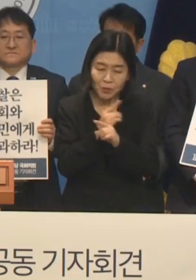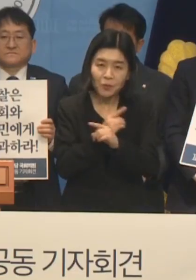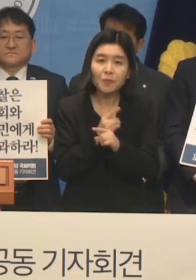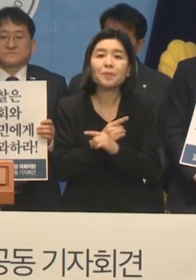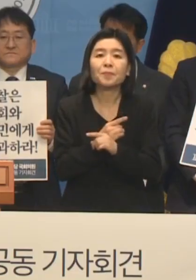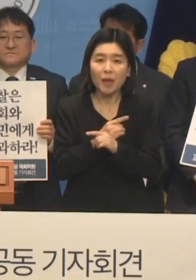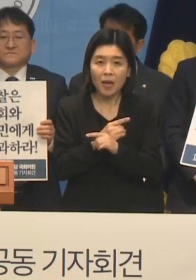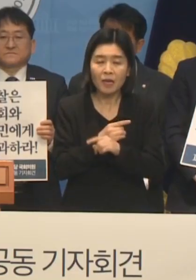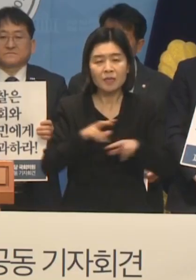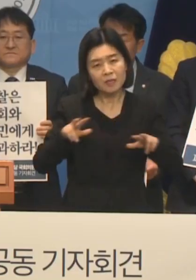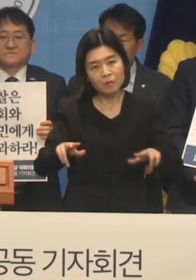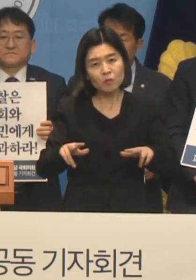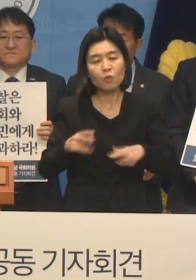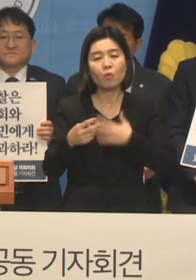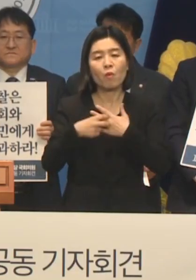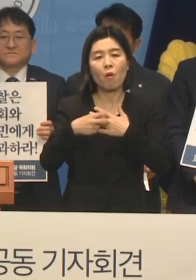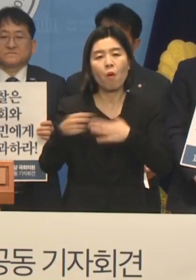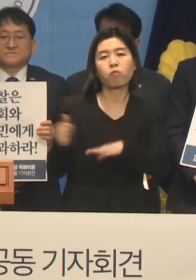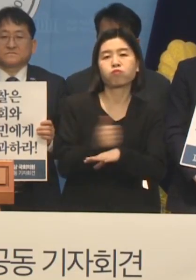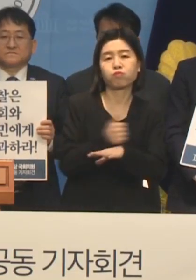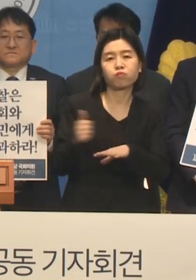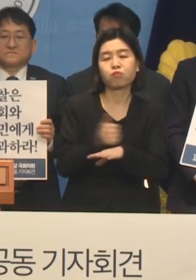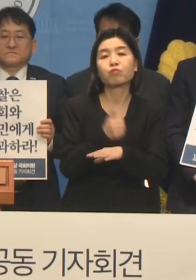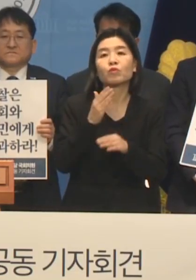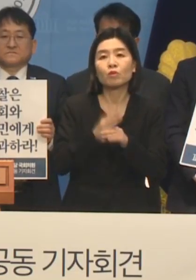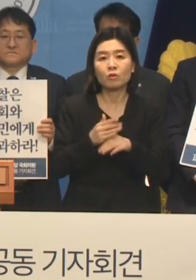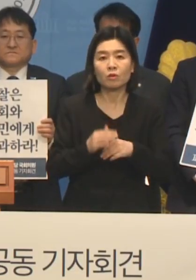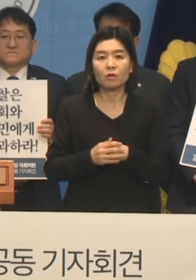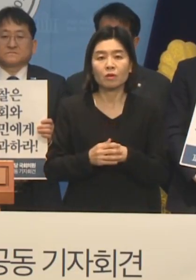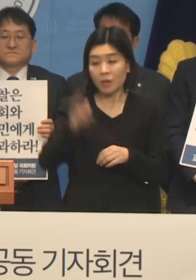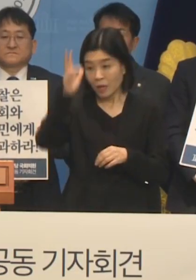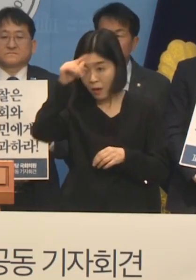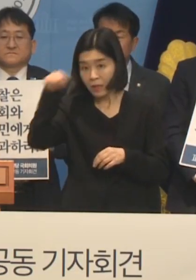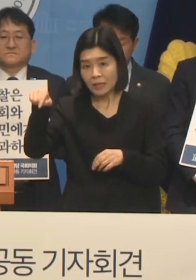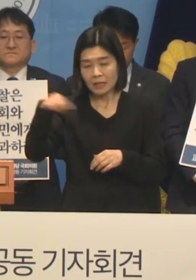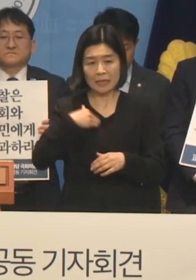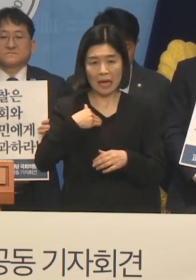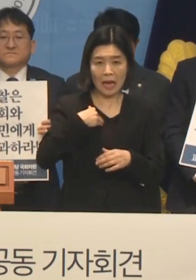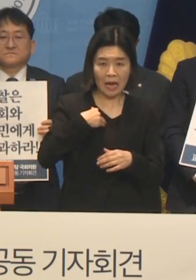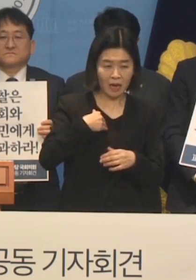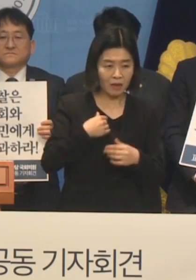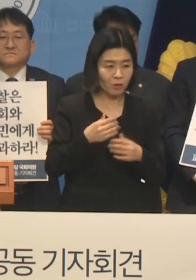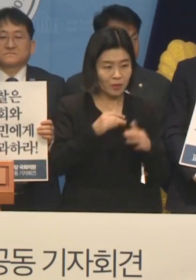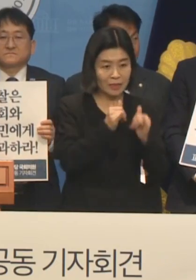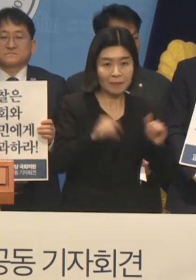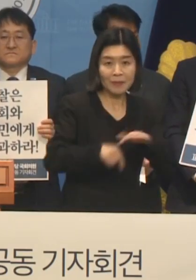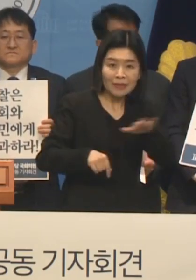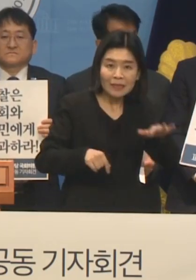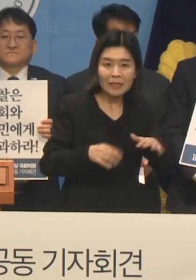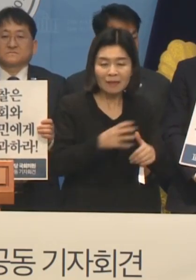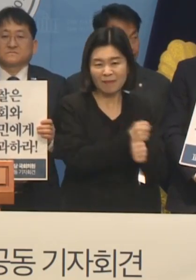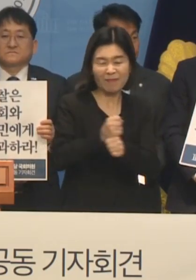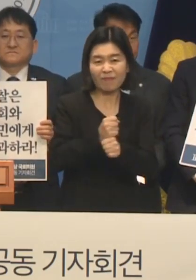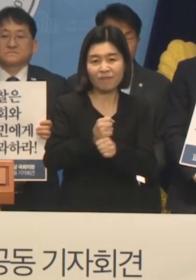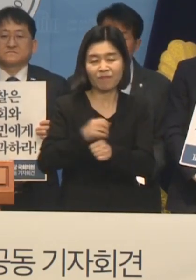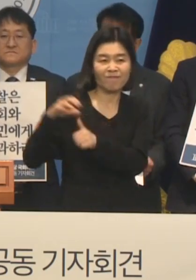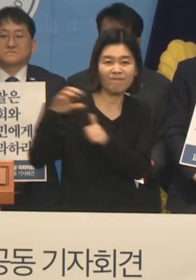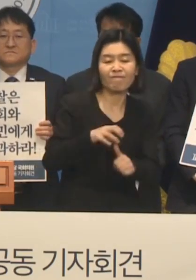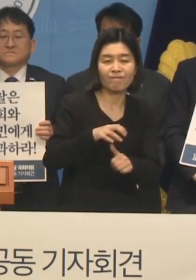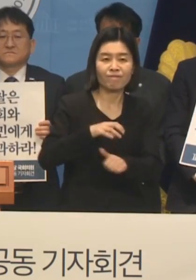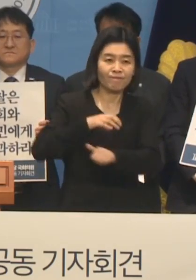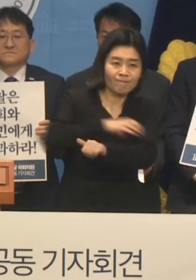그리고 지금도 받고 있습니다. 이날 경찰은 저를 포함해서 시민들을 무자비하게